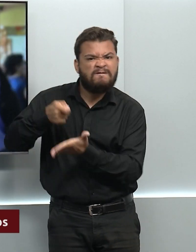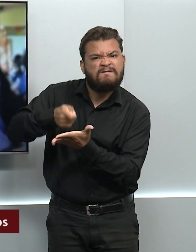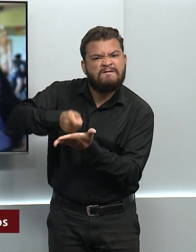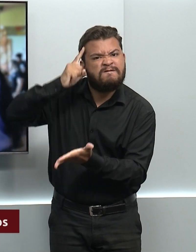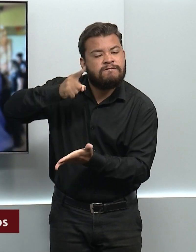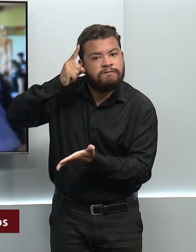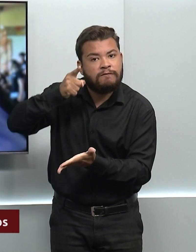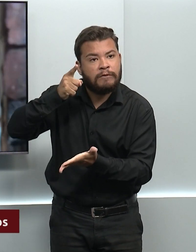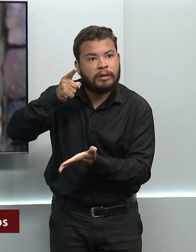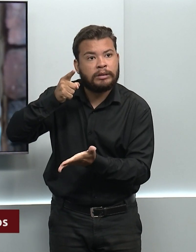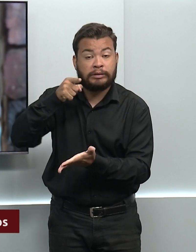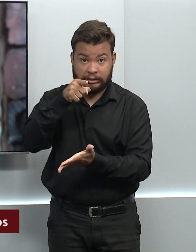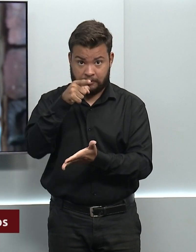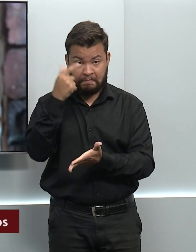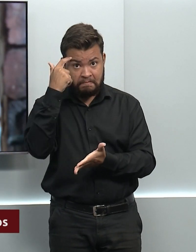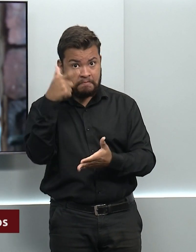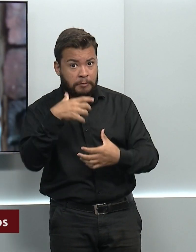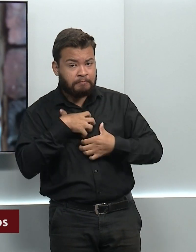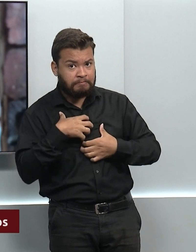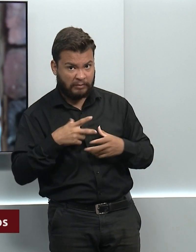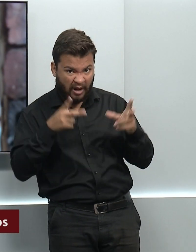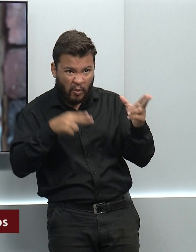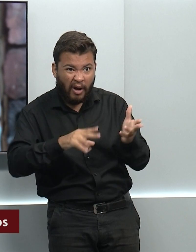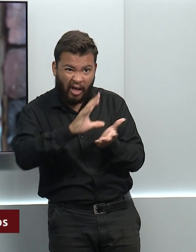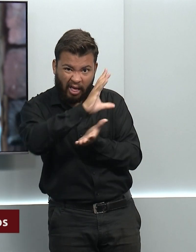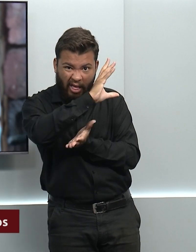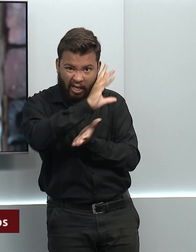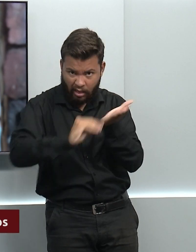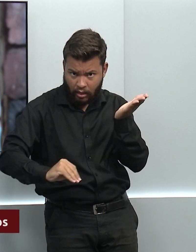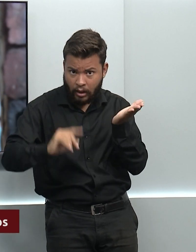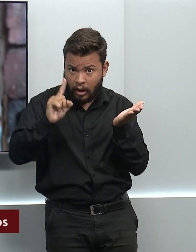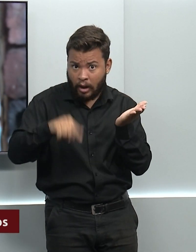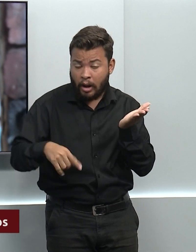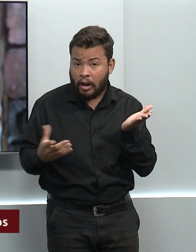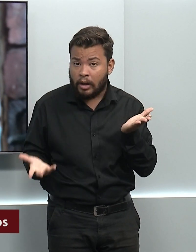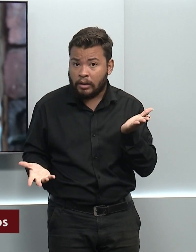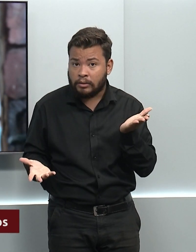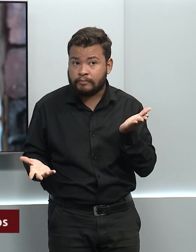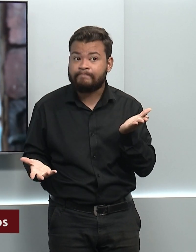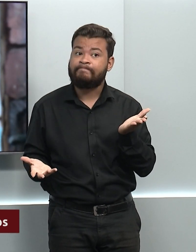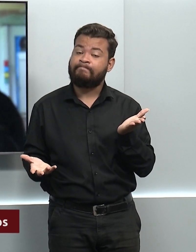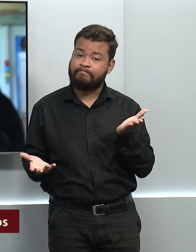do que eles estão repetindo enquanto